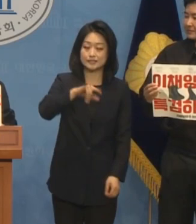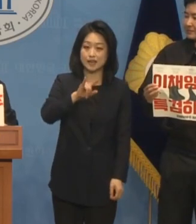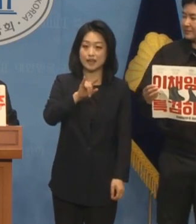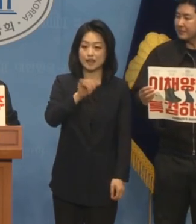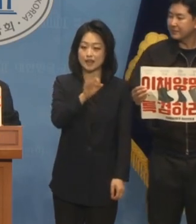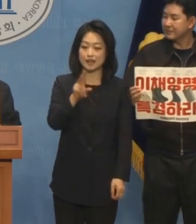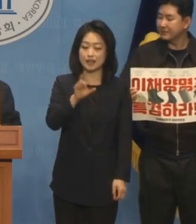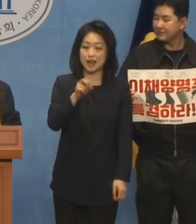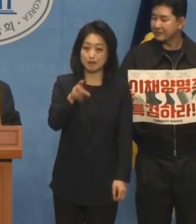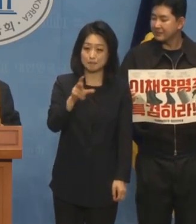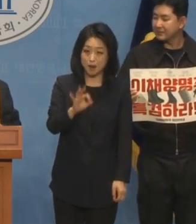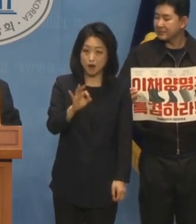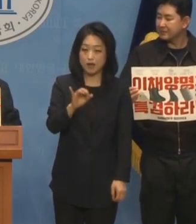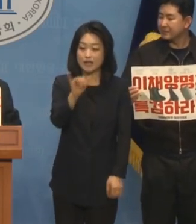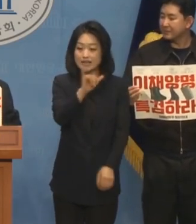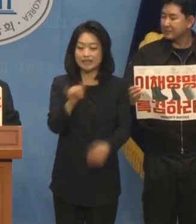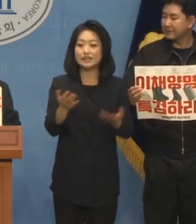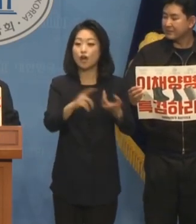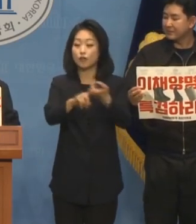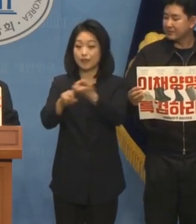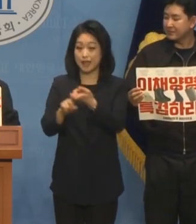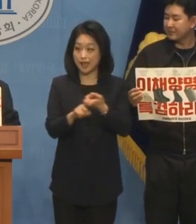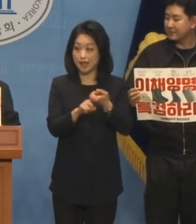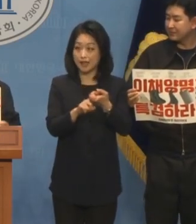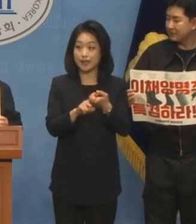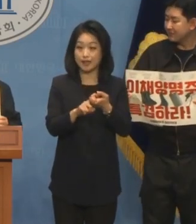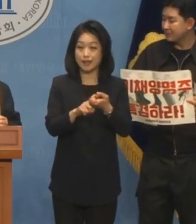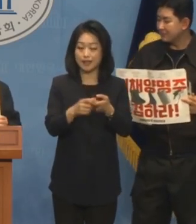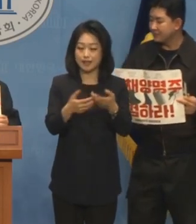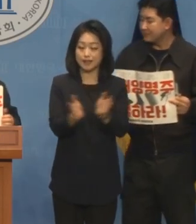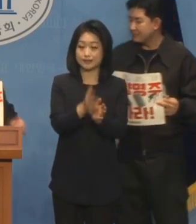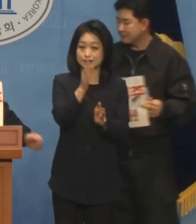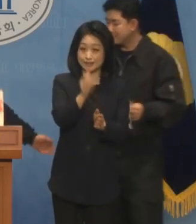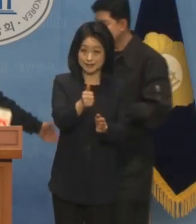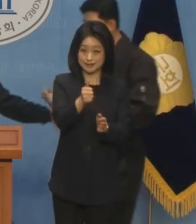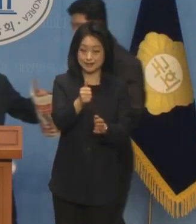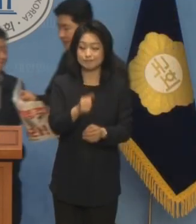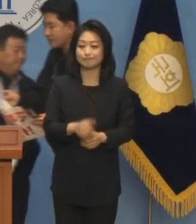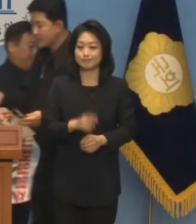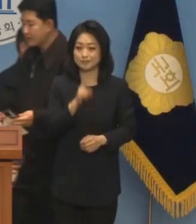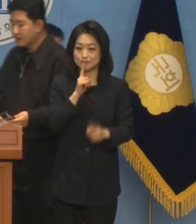연대 박창진 전대 사무장님께서 짧게 교탄 말씀